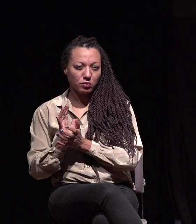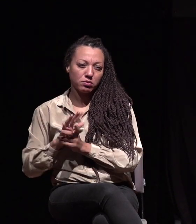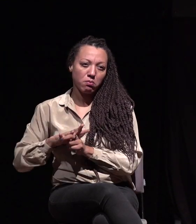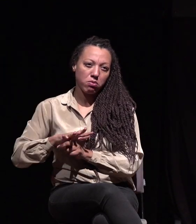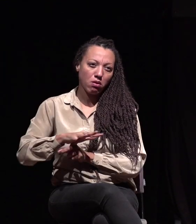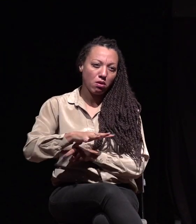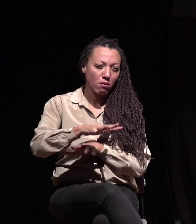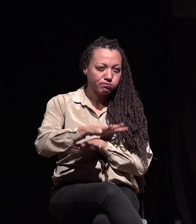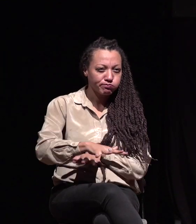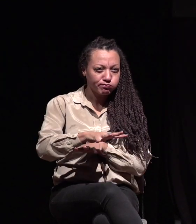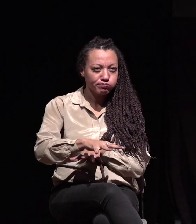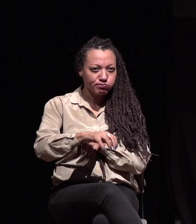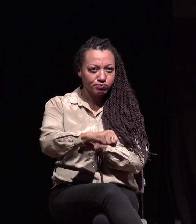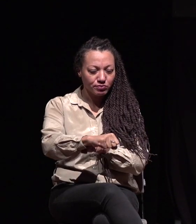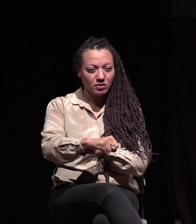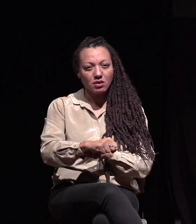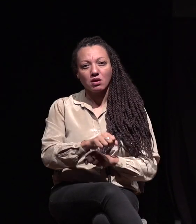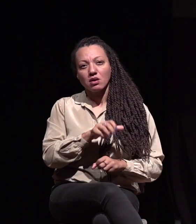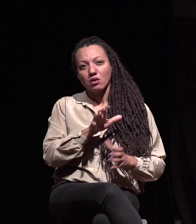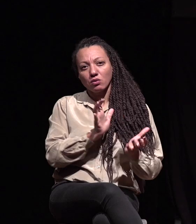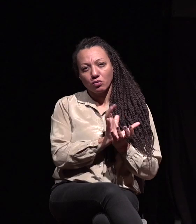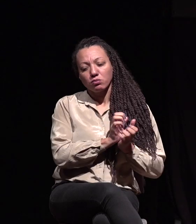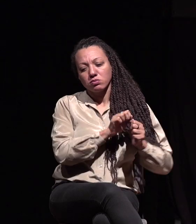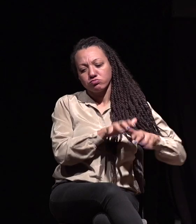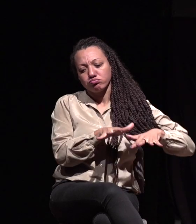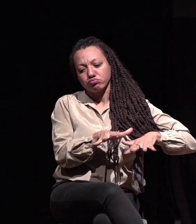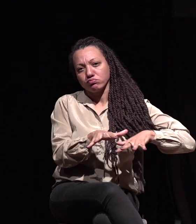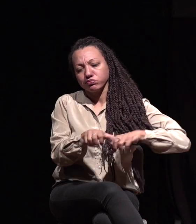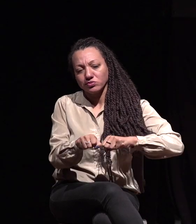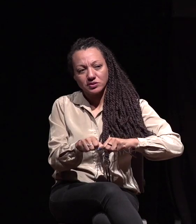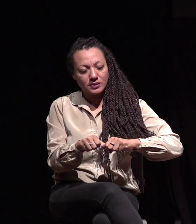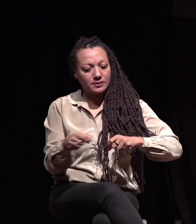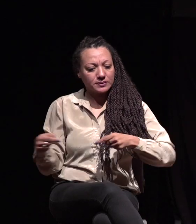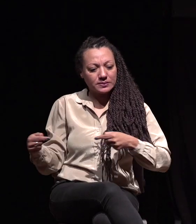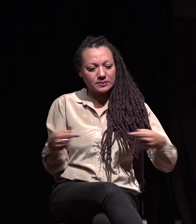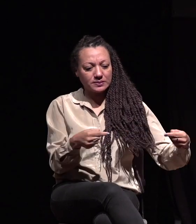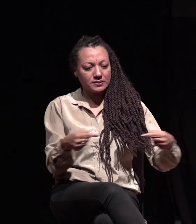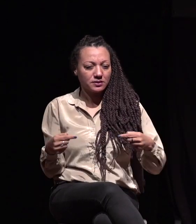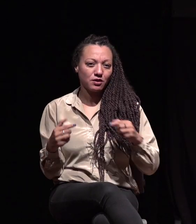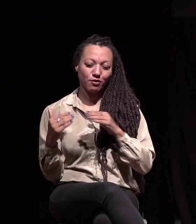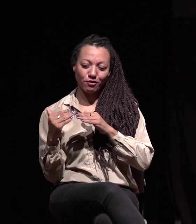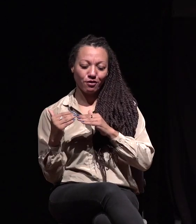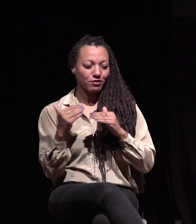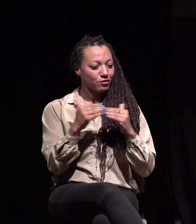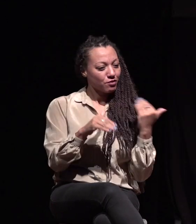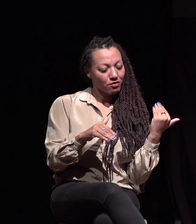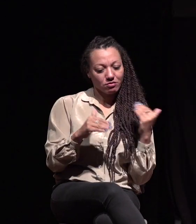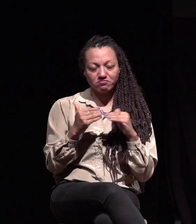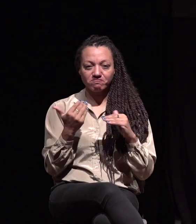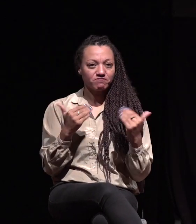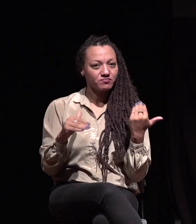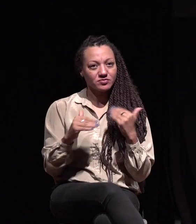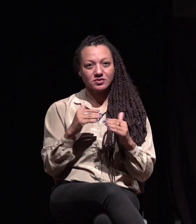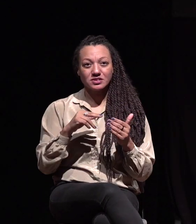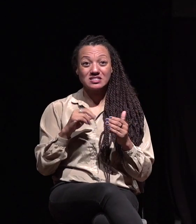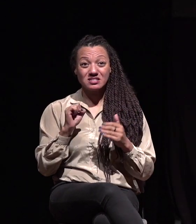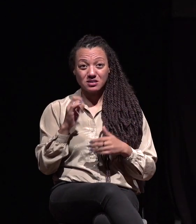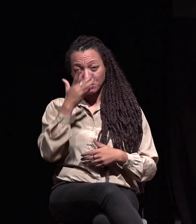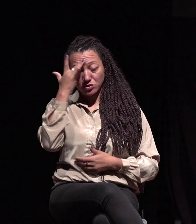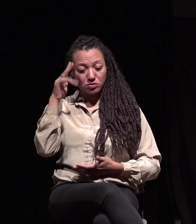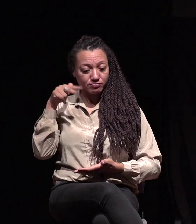que a gente se sente mais afinado e aquelas que a gente se sente mais contrário, ocupando o espaço, a gente está